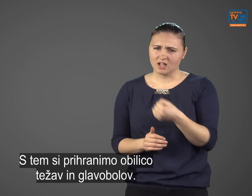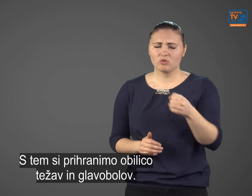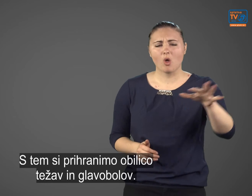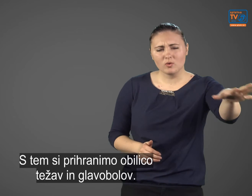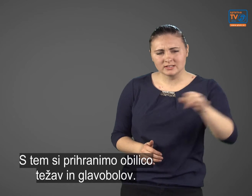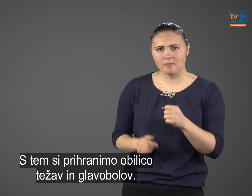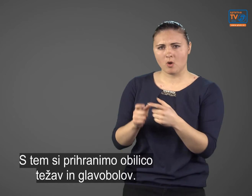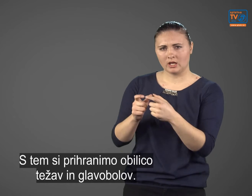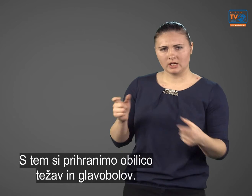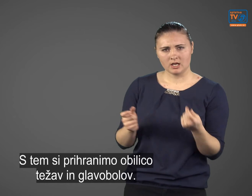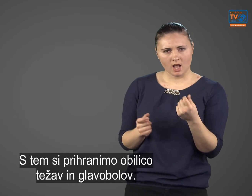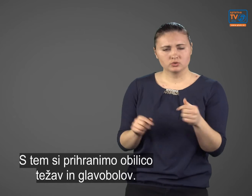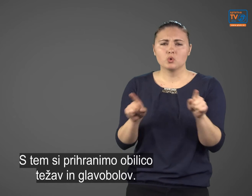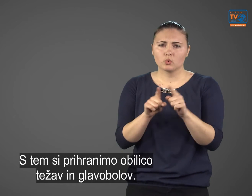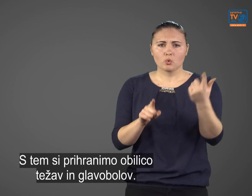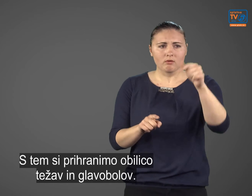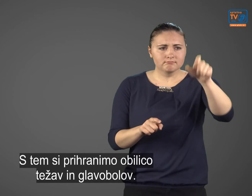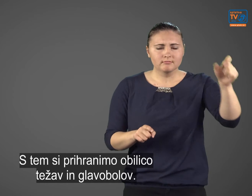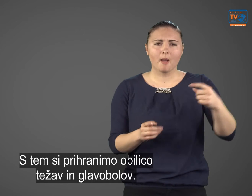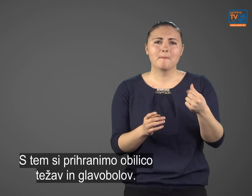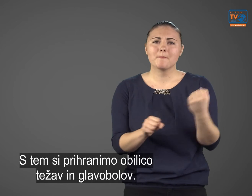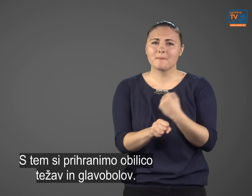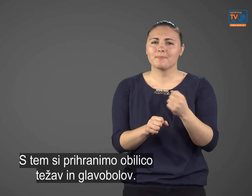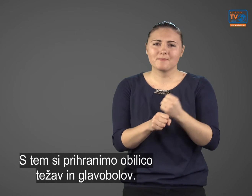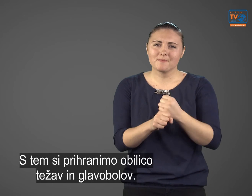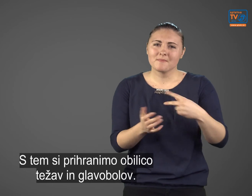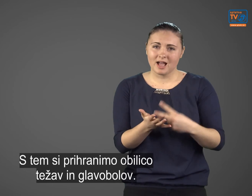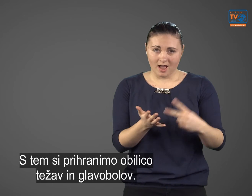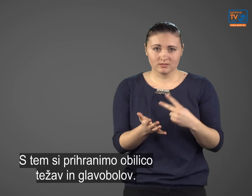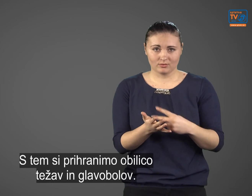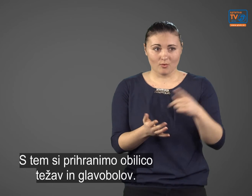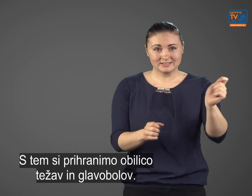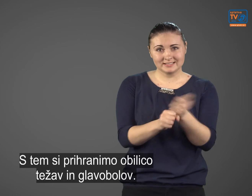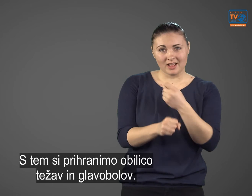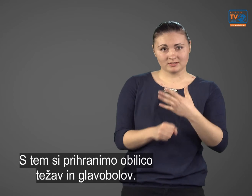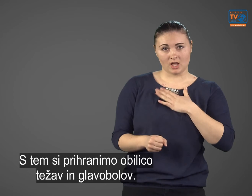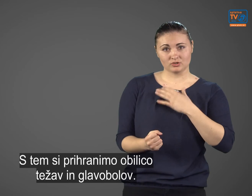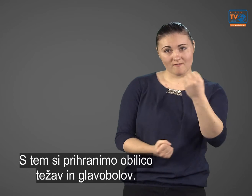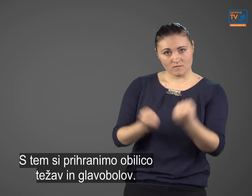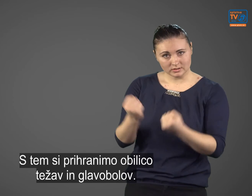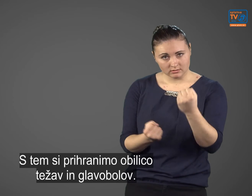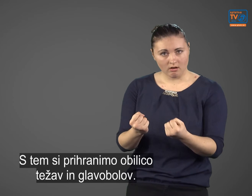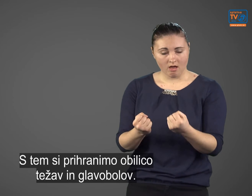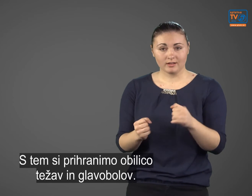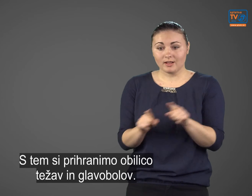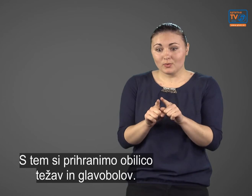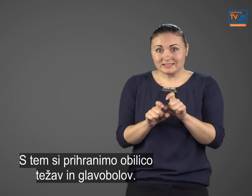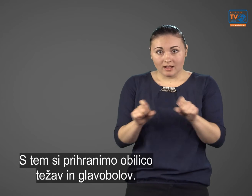Zato vzemimo račun tudi od mehanikov, ko servisirajo naša vozila, da nas kasneje zaradi tega ne bo